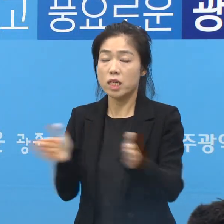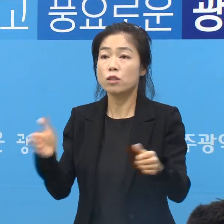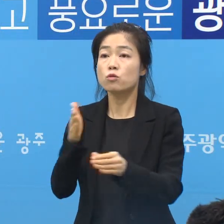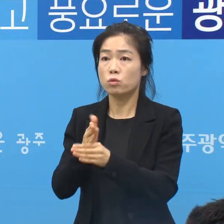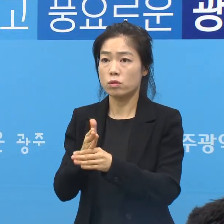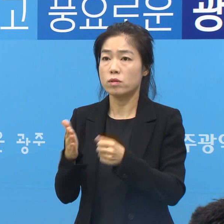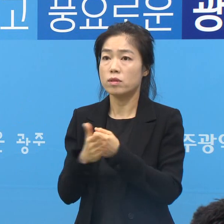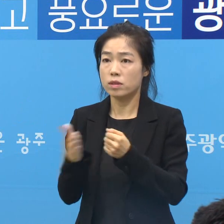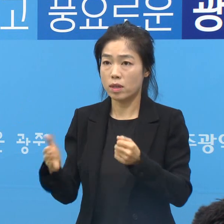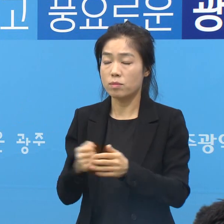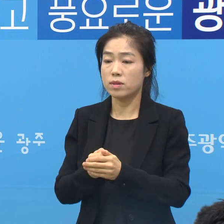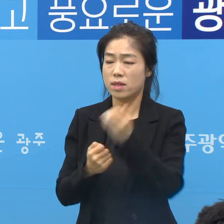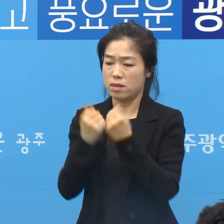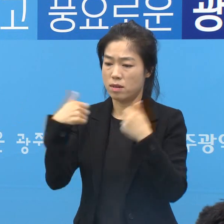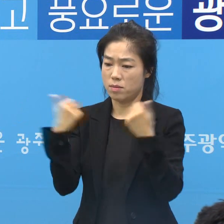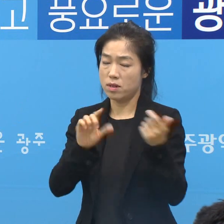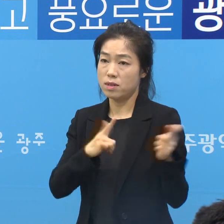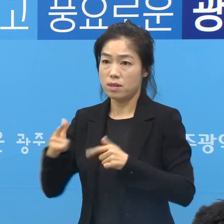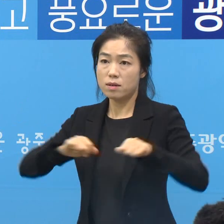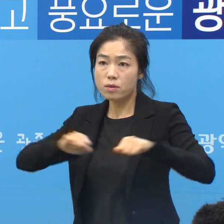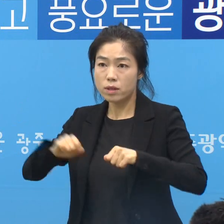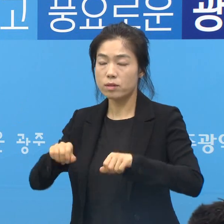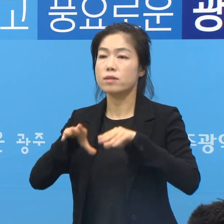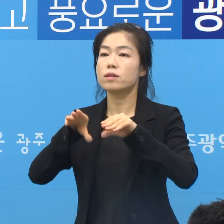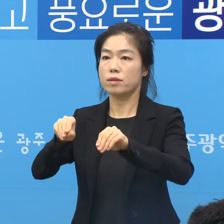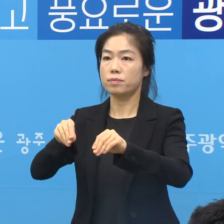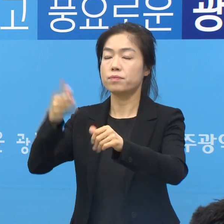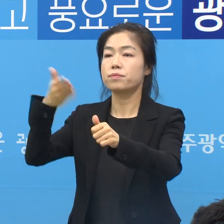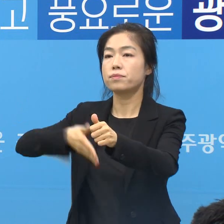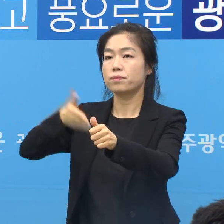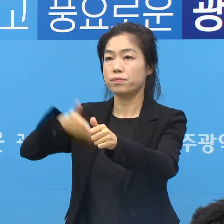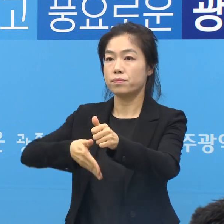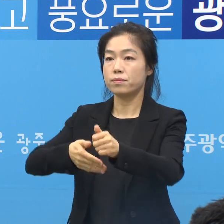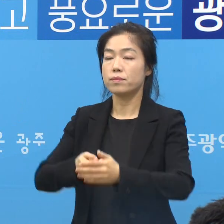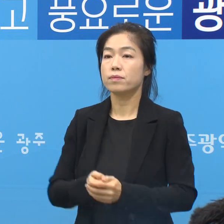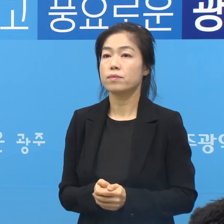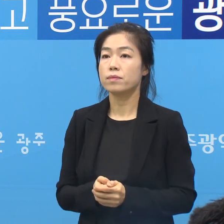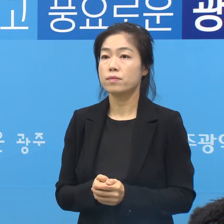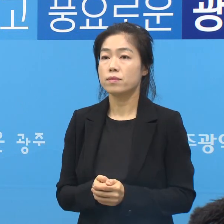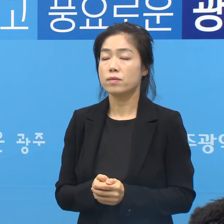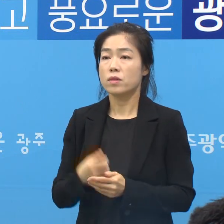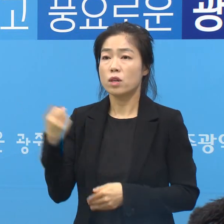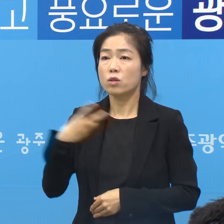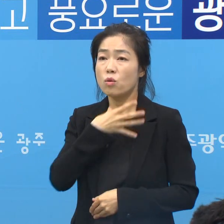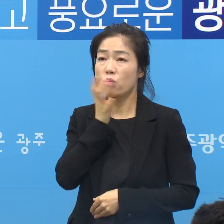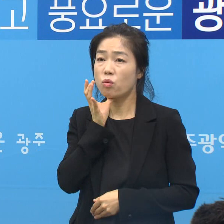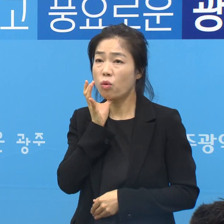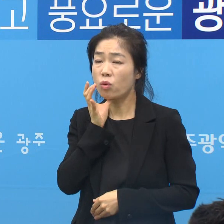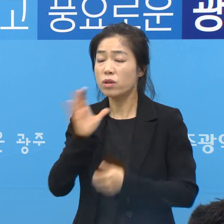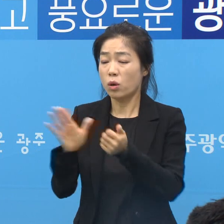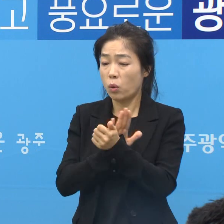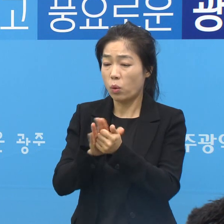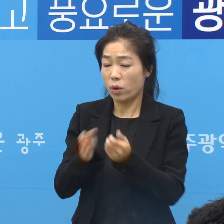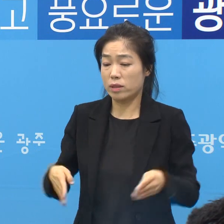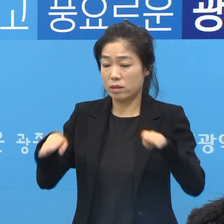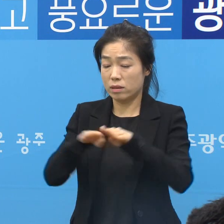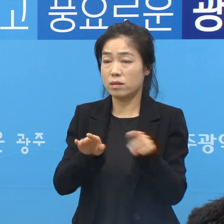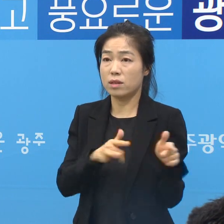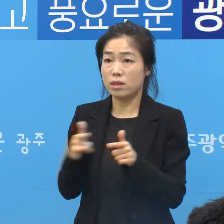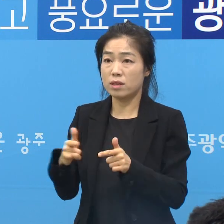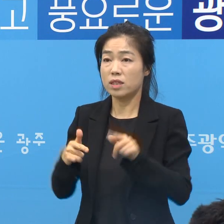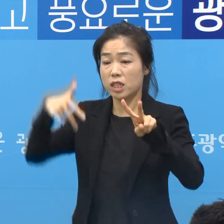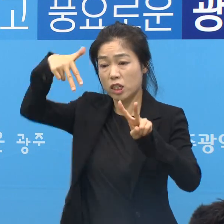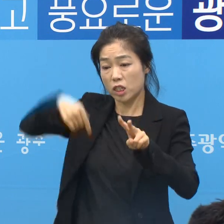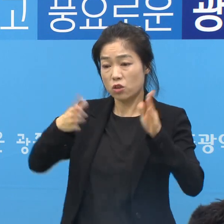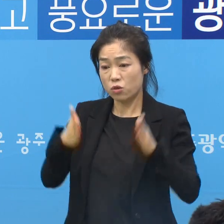있으므로 설명회 등의 활동을 금지해 주기 바랍니다. 아울러 노인 요양 시설들은